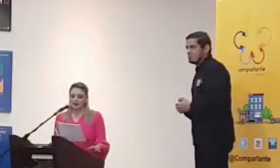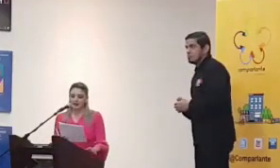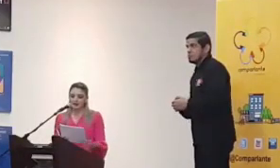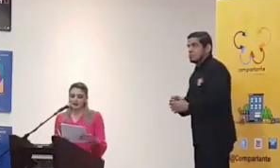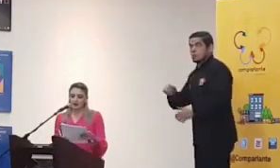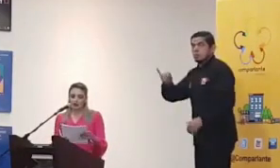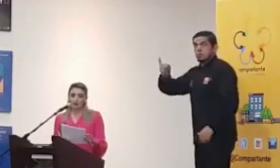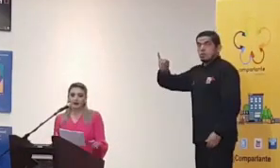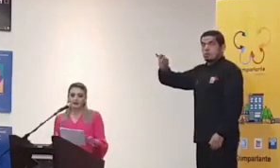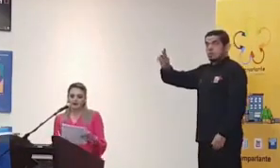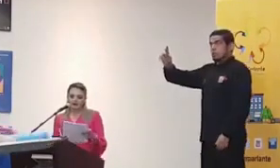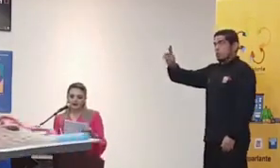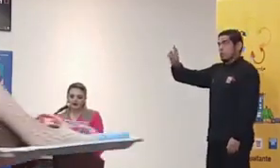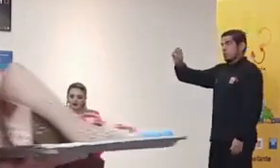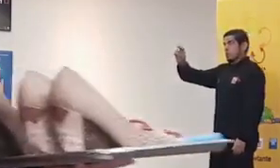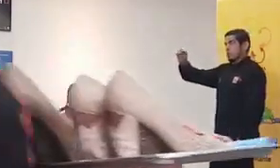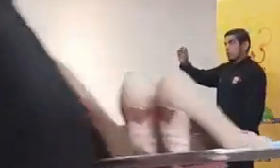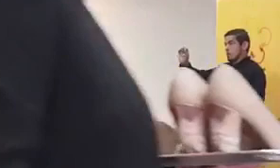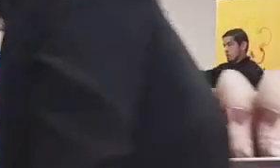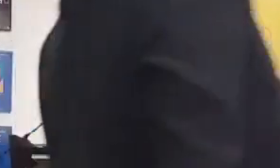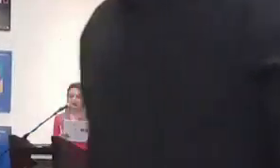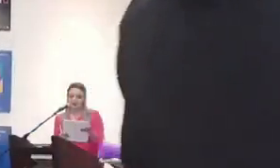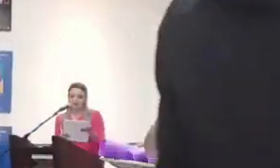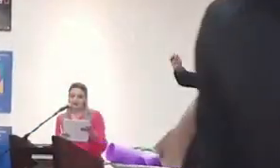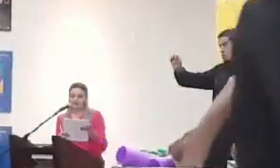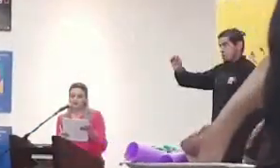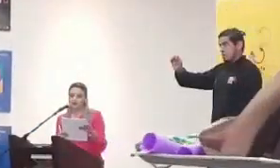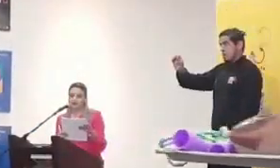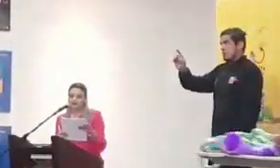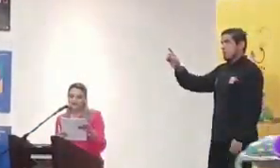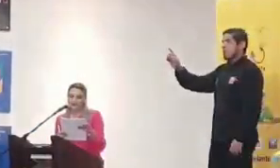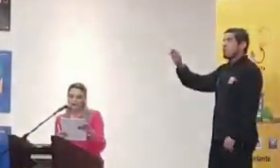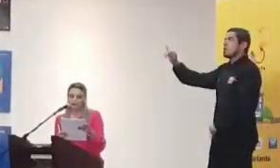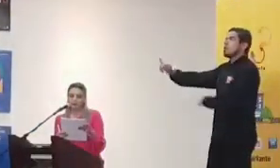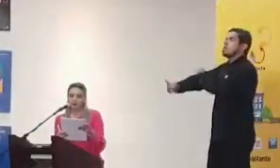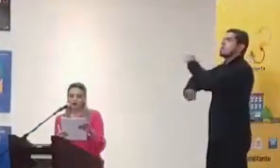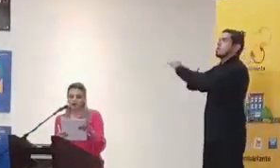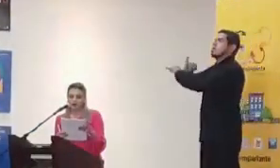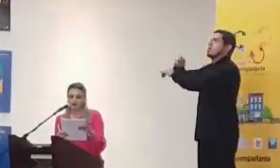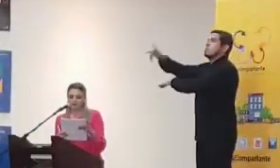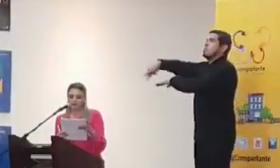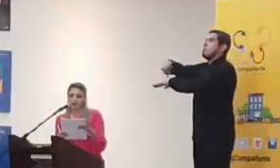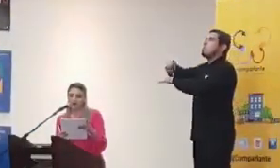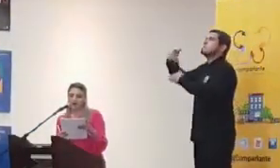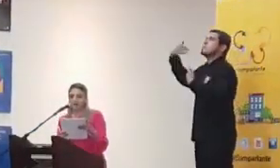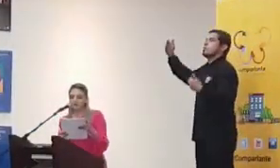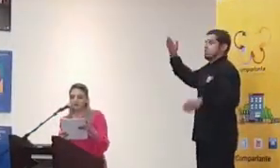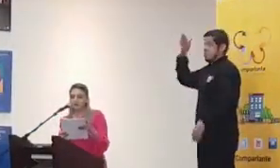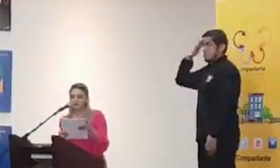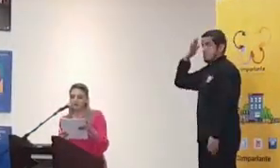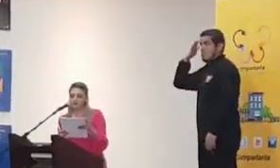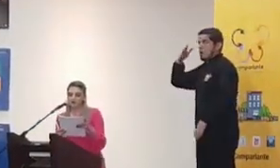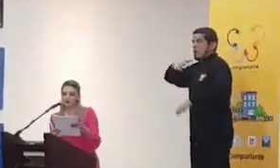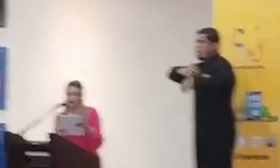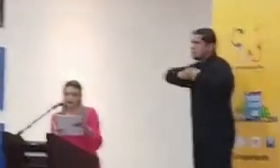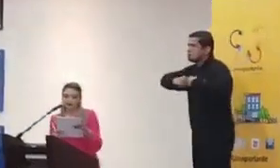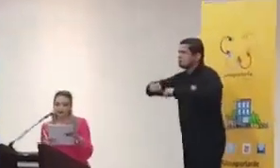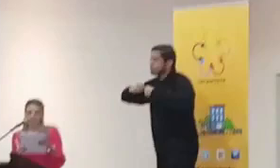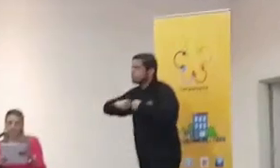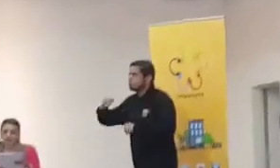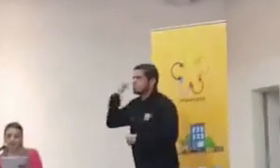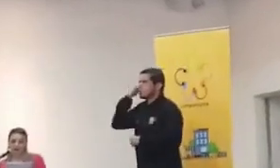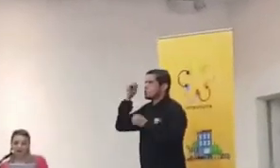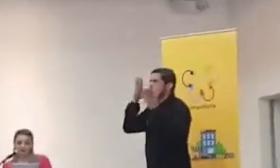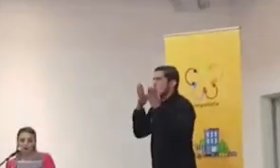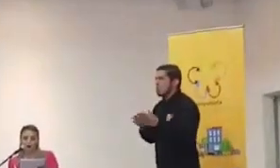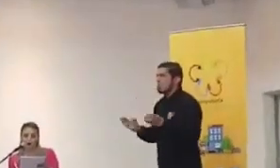Irene Valareso Córdoba, ella es internacionalista y politóloga, activista por los derechos humanos y